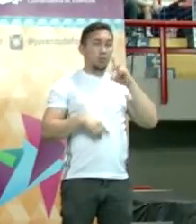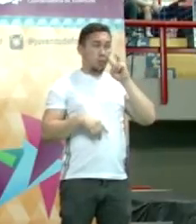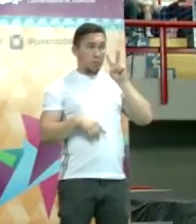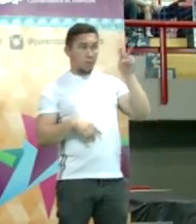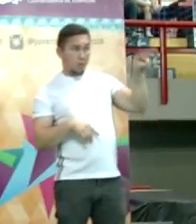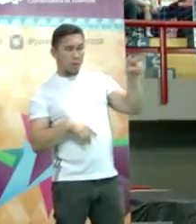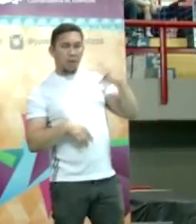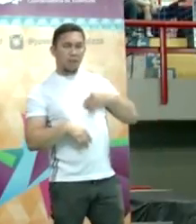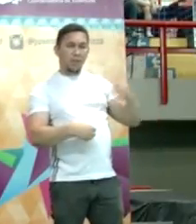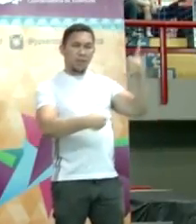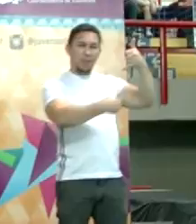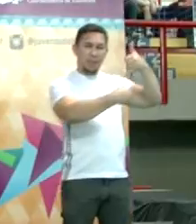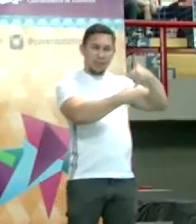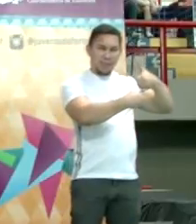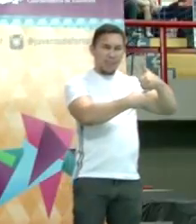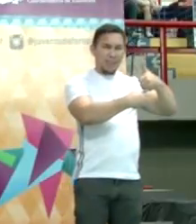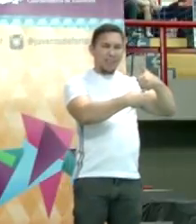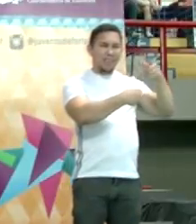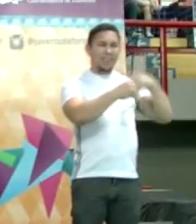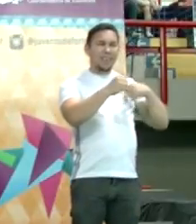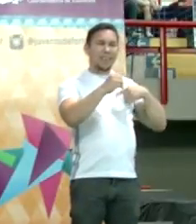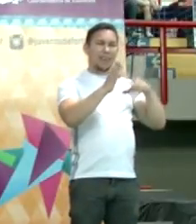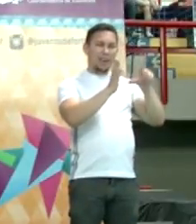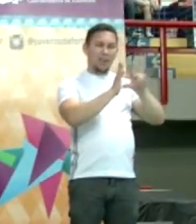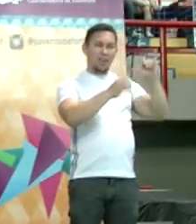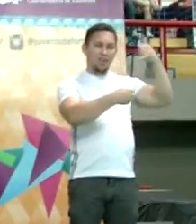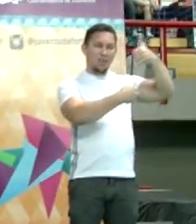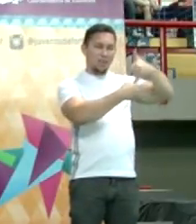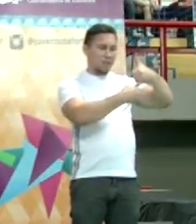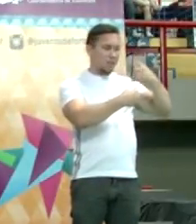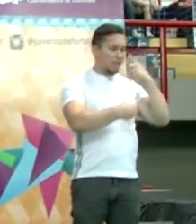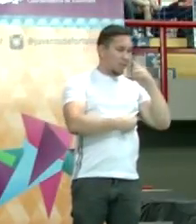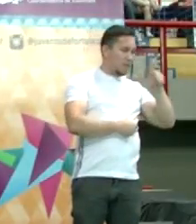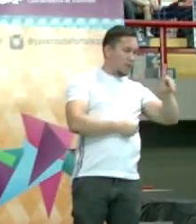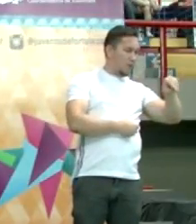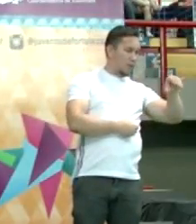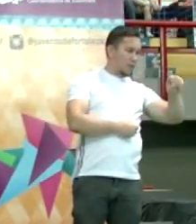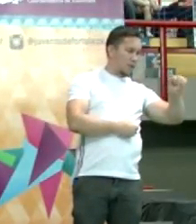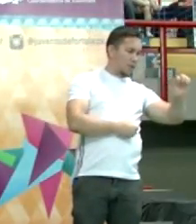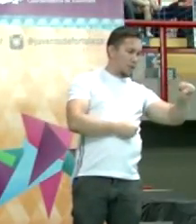de combustível, às vezes aparece assim, ó, diesel